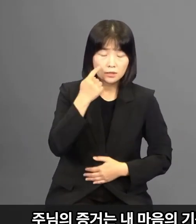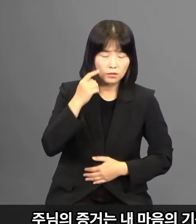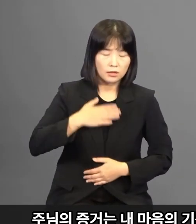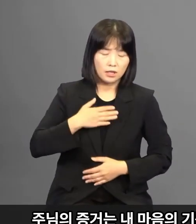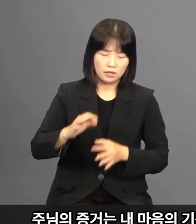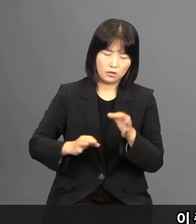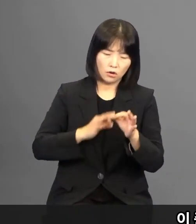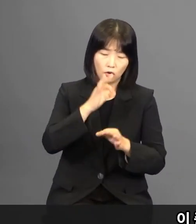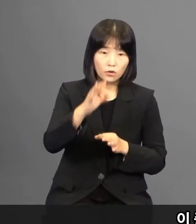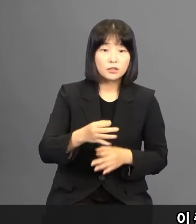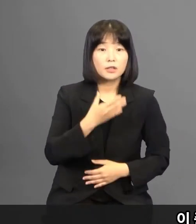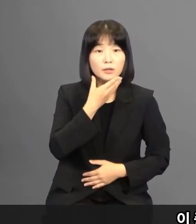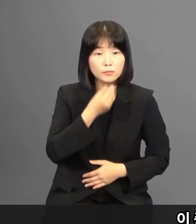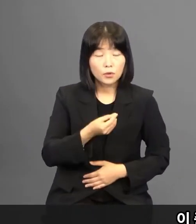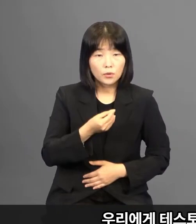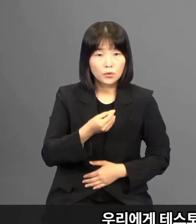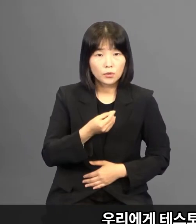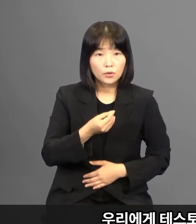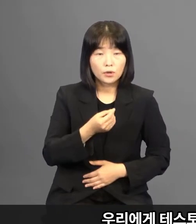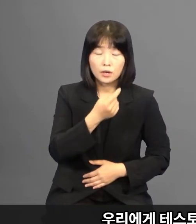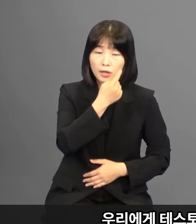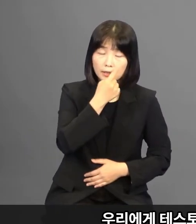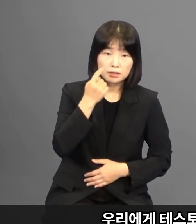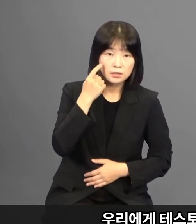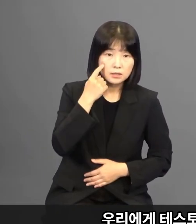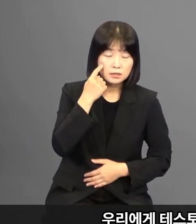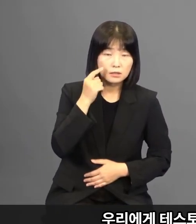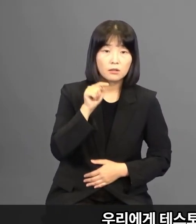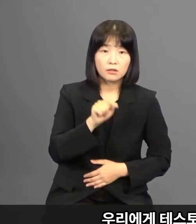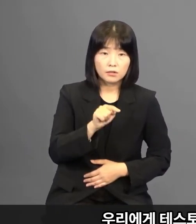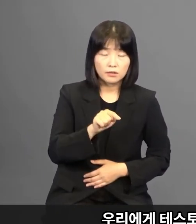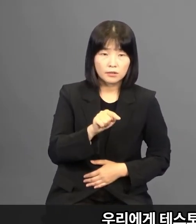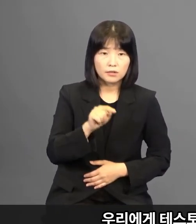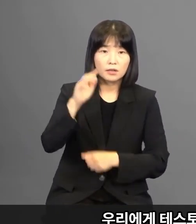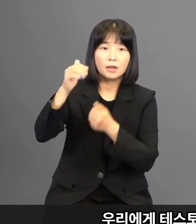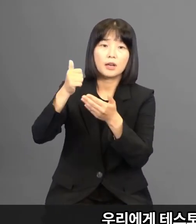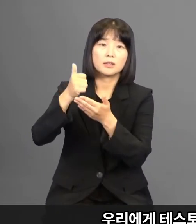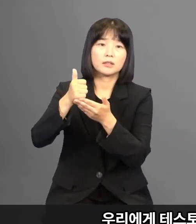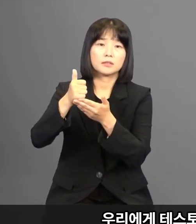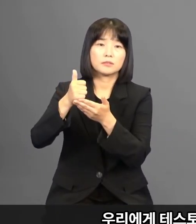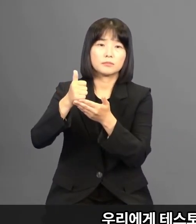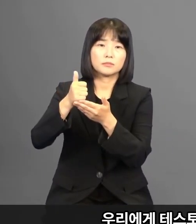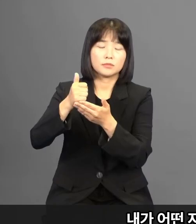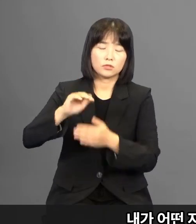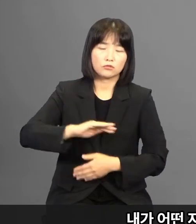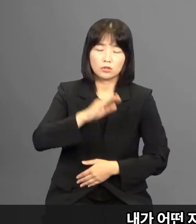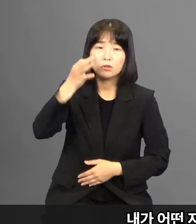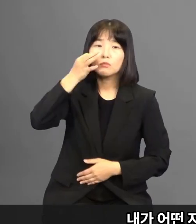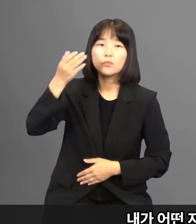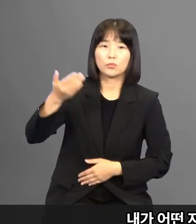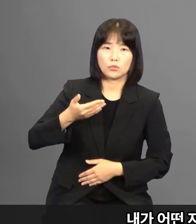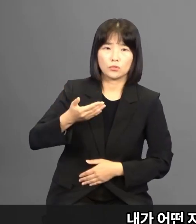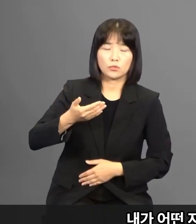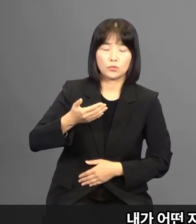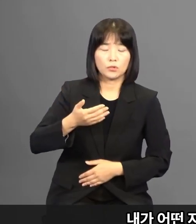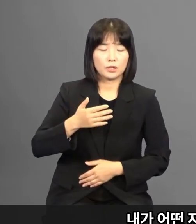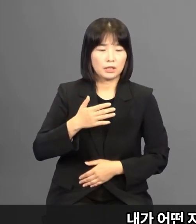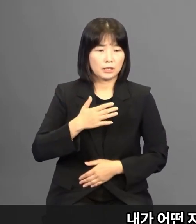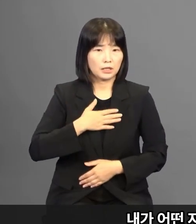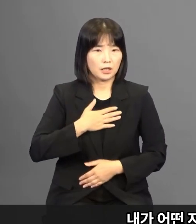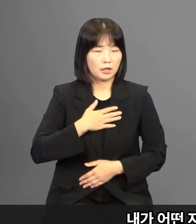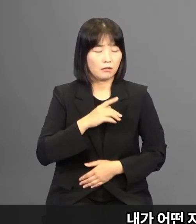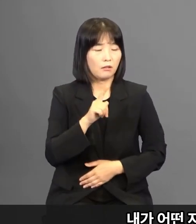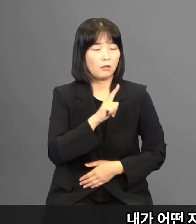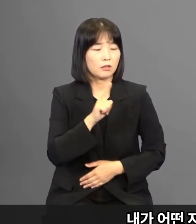영원한 기업입니다. 이 증거는 하나님이 우리에게 테스터머니, 증거해 주시는 거예요. 내가 어떤 자다.